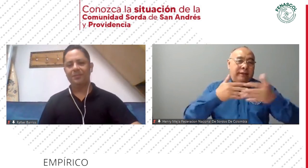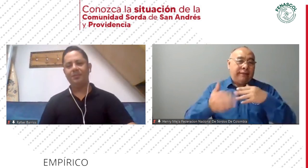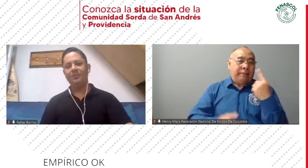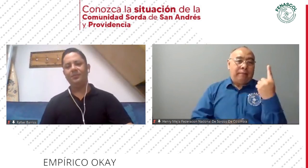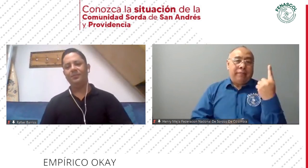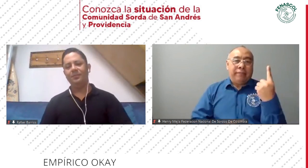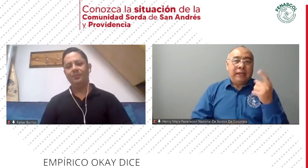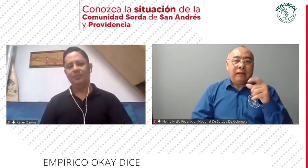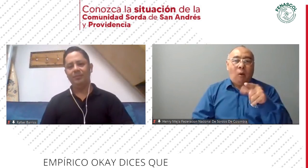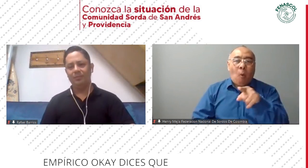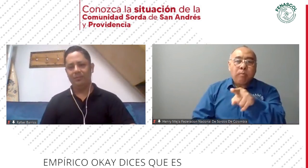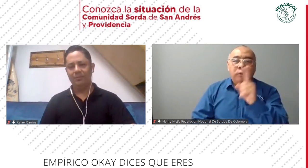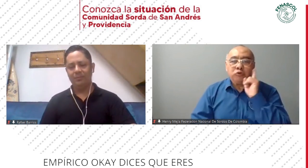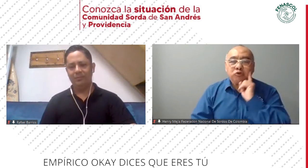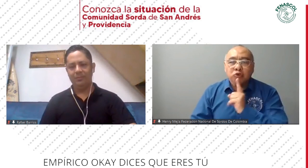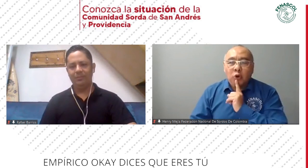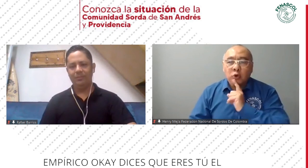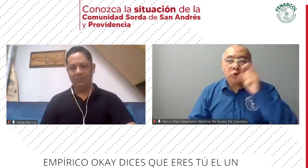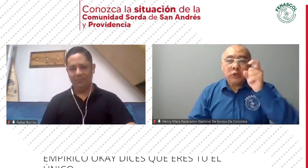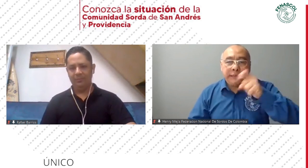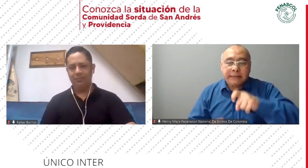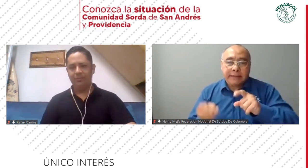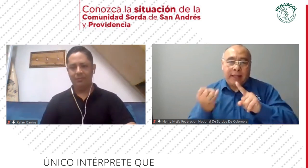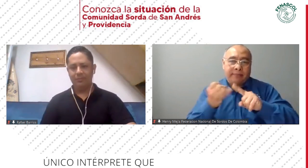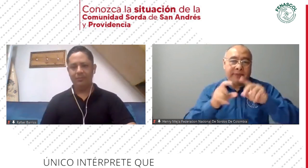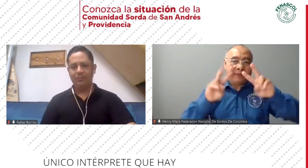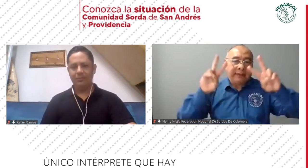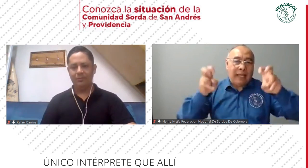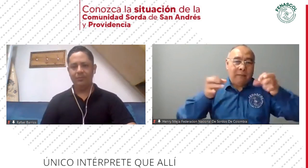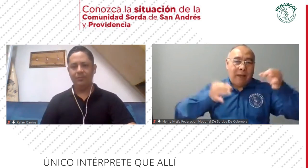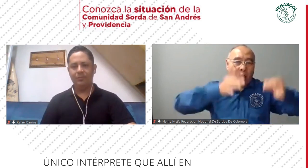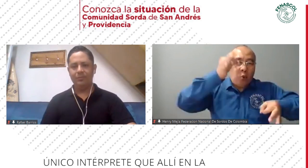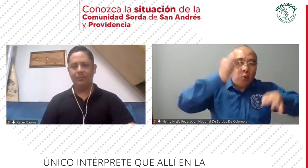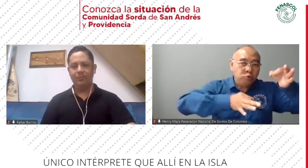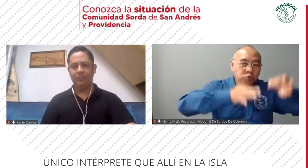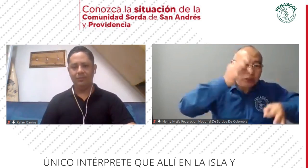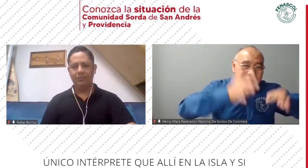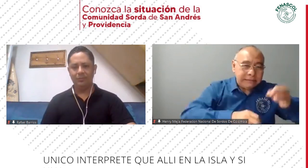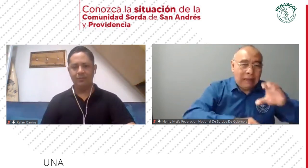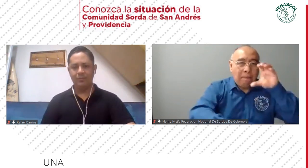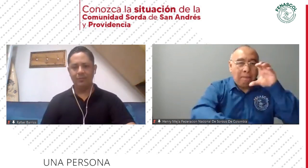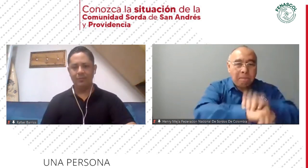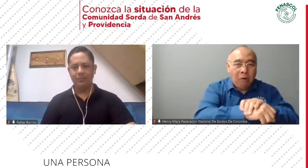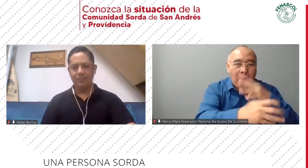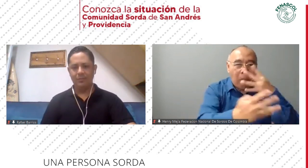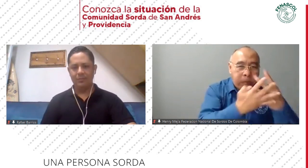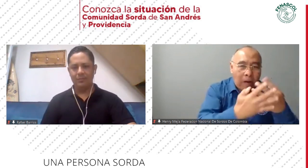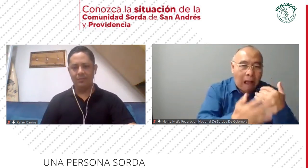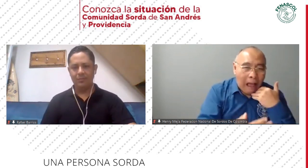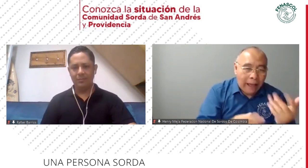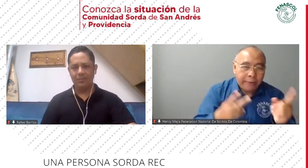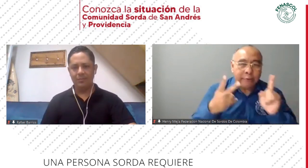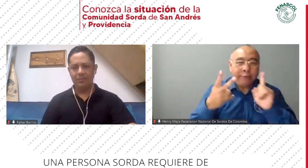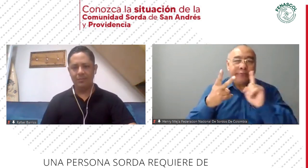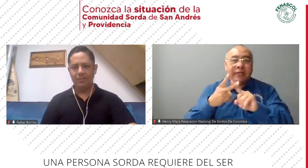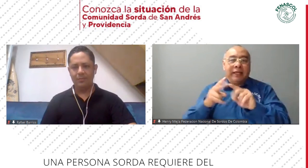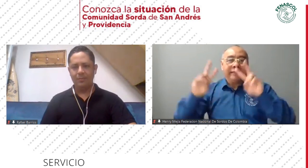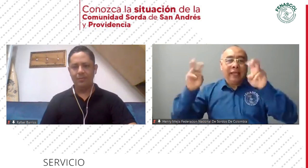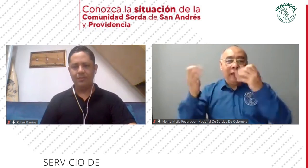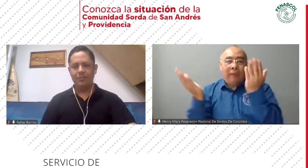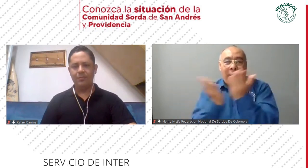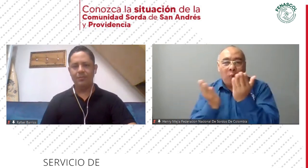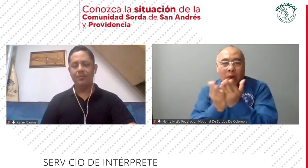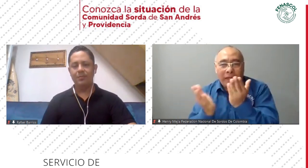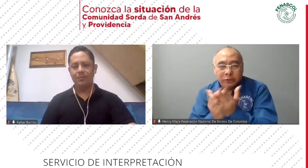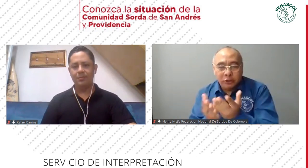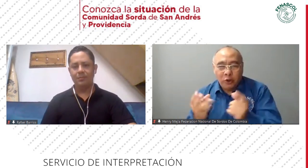ok dicen que eres tú el único intérprete que allí en la isla dice una persona sorda requiere del servicio